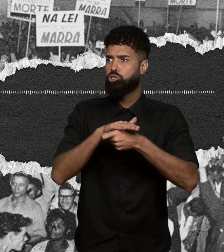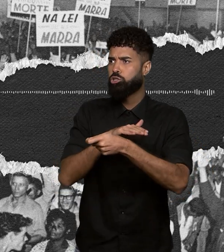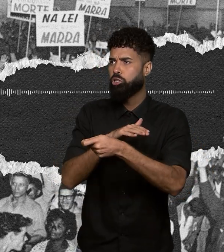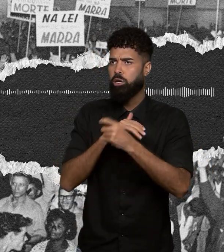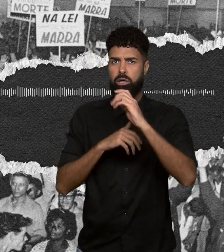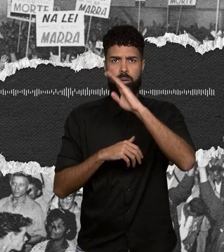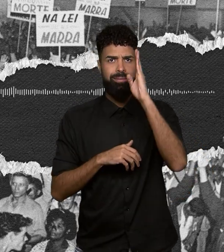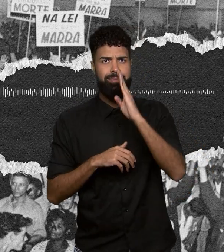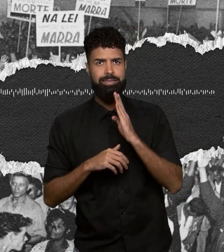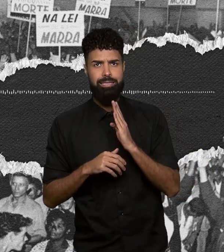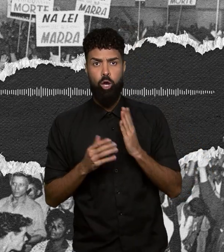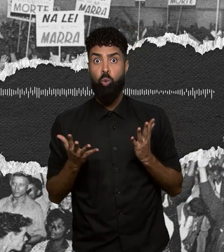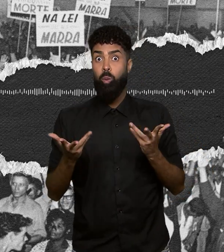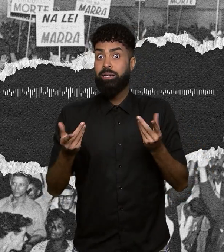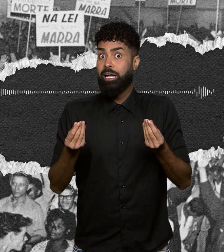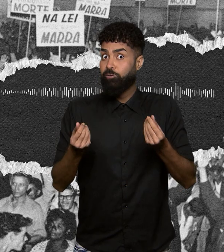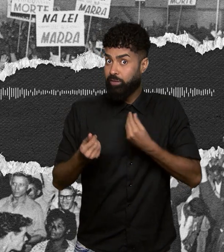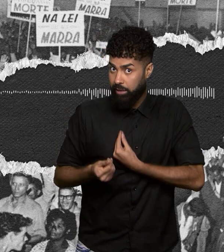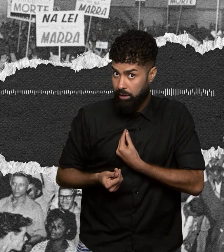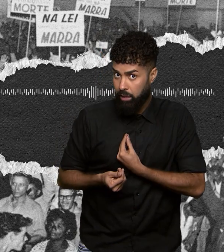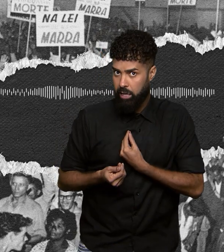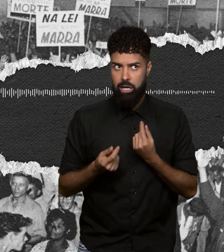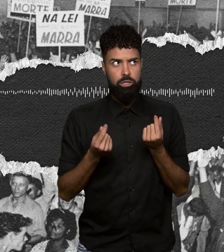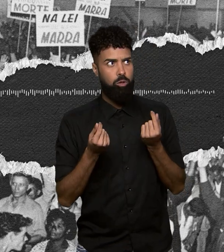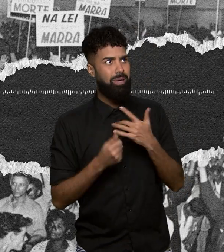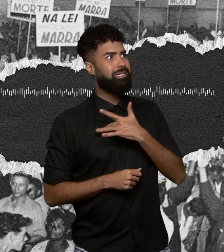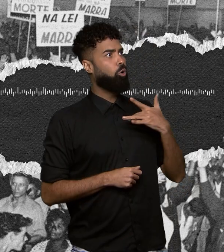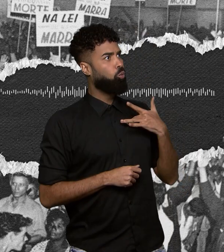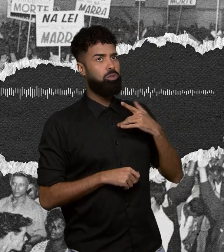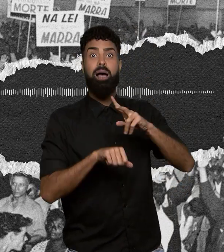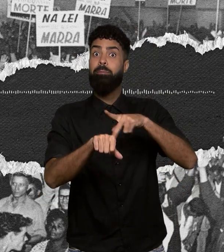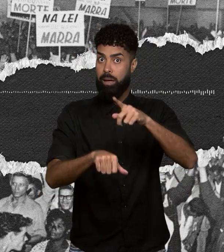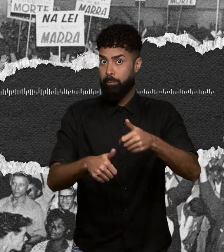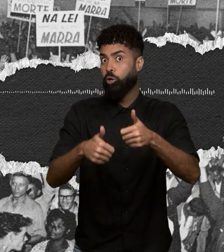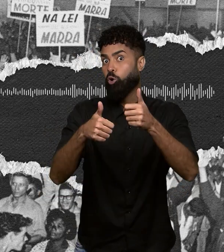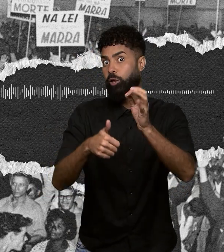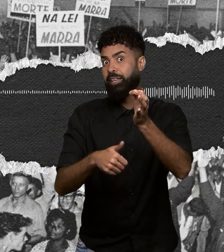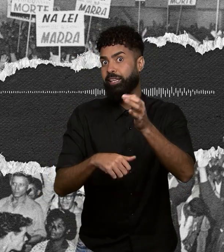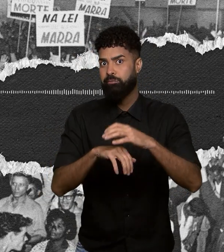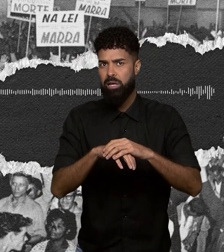de vida saúde também melhor néu